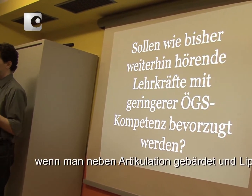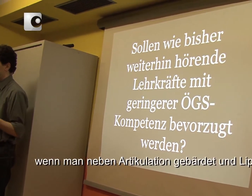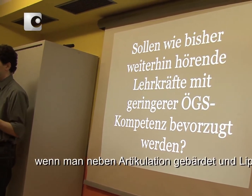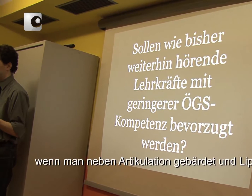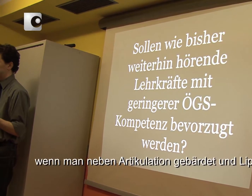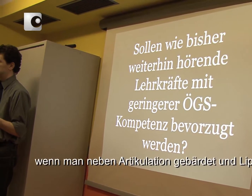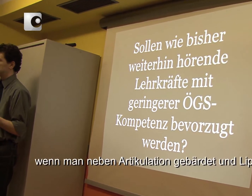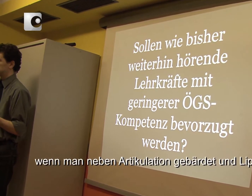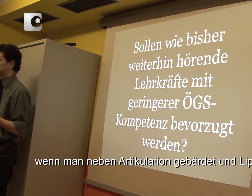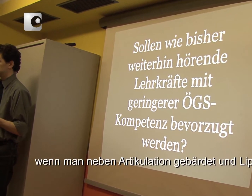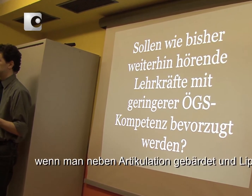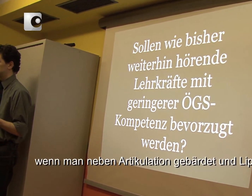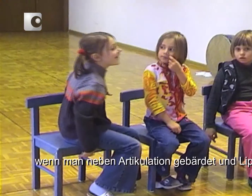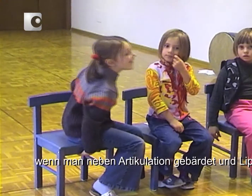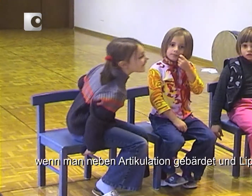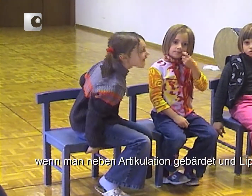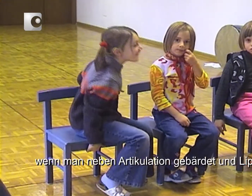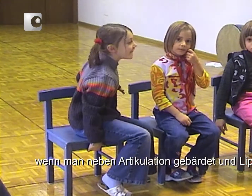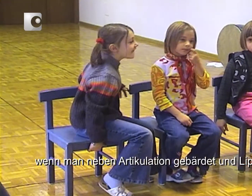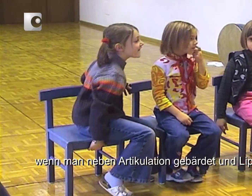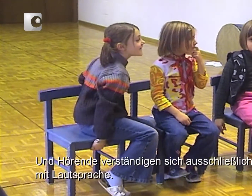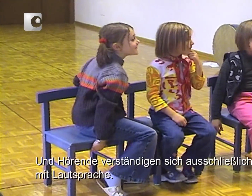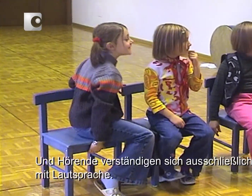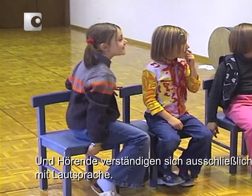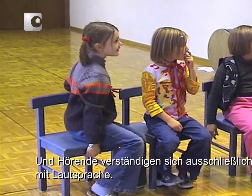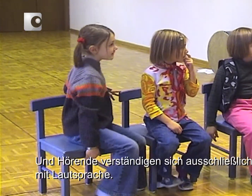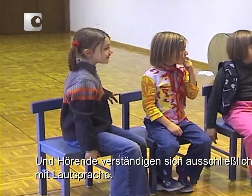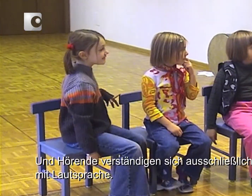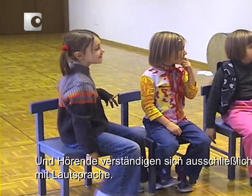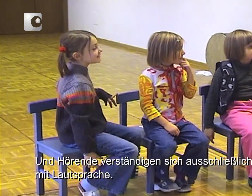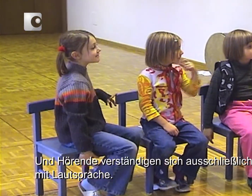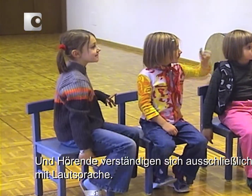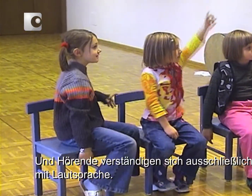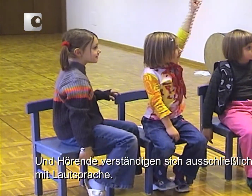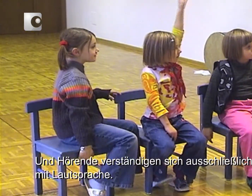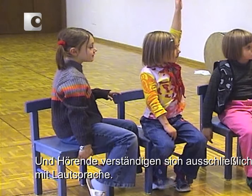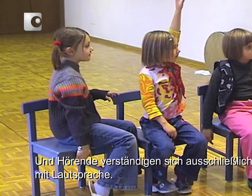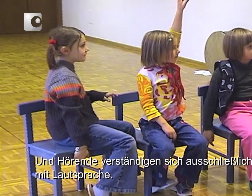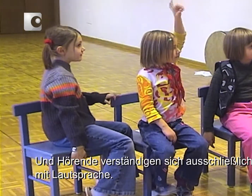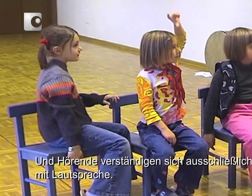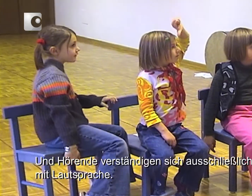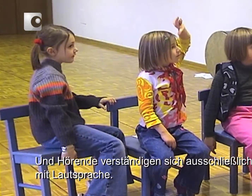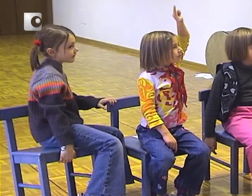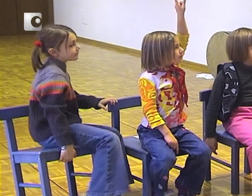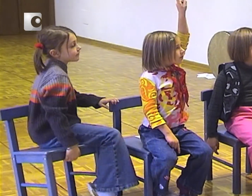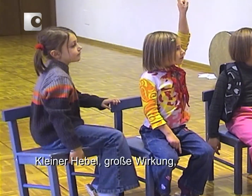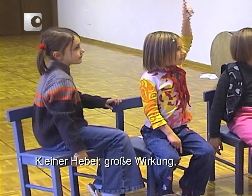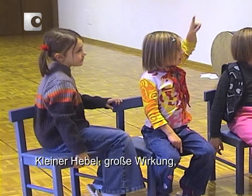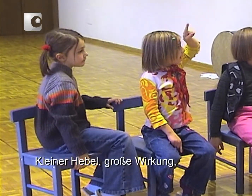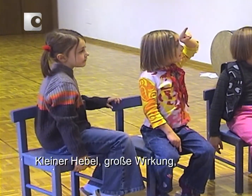Nebenartikulationen gebärdet und Lippen liest. Und Hörende verständigen sich ausschließlich mit Lautsprache. Kleiner Hebel,